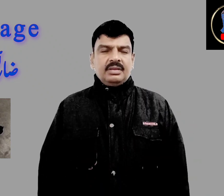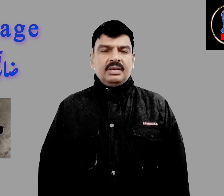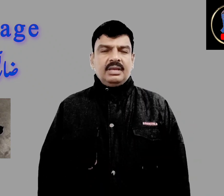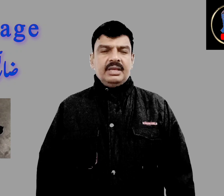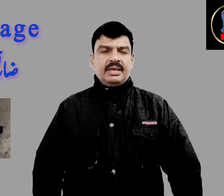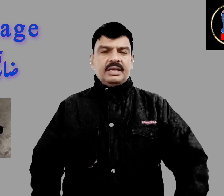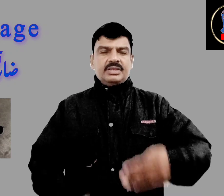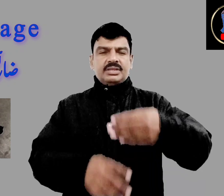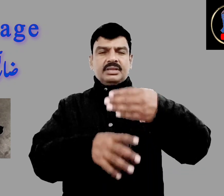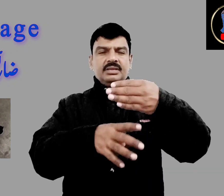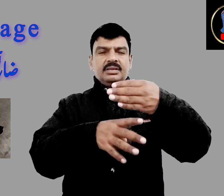लीकेज।